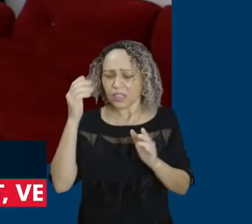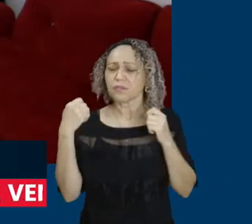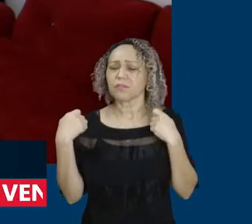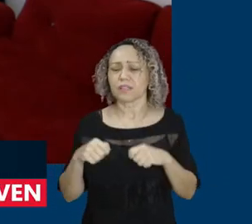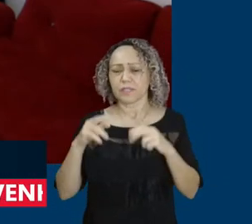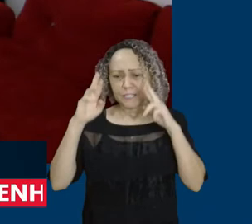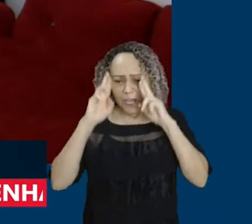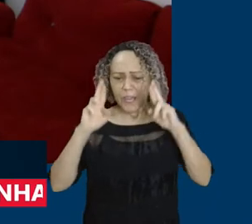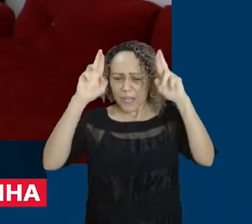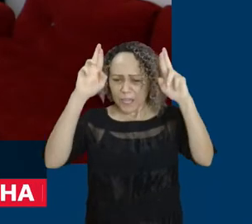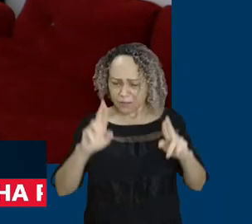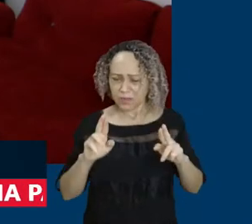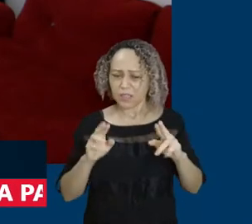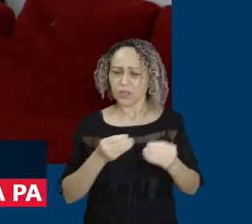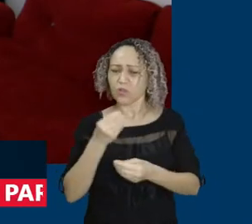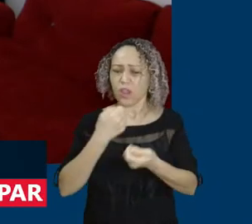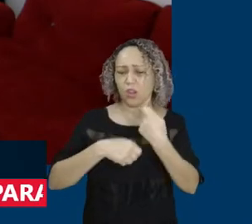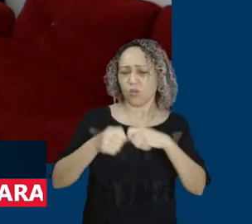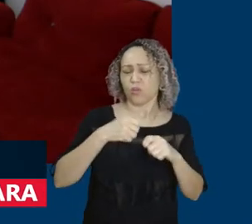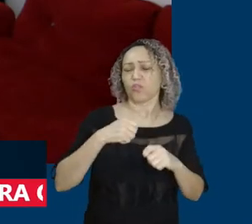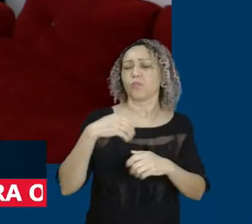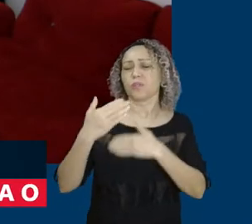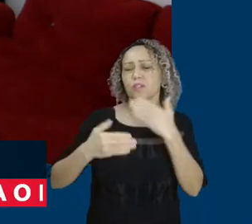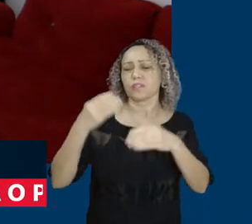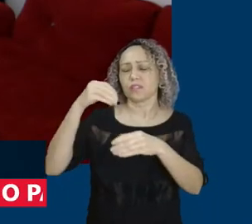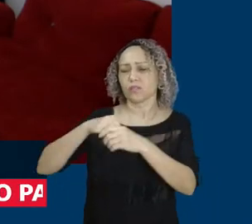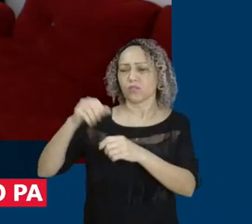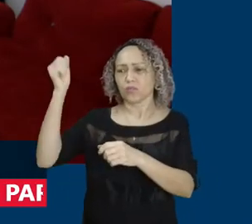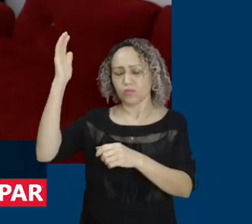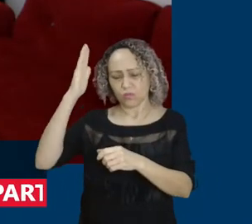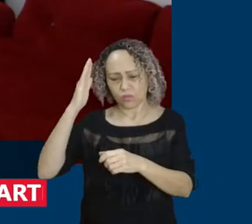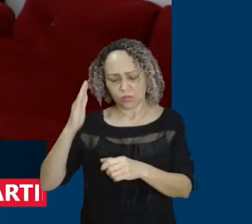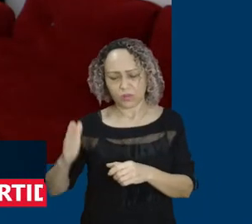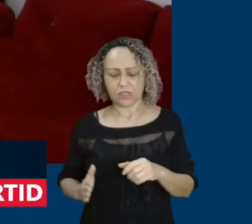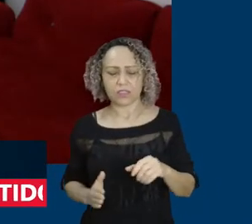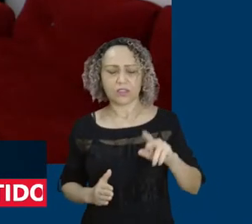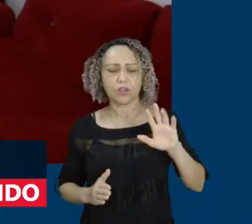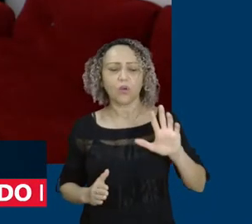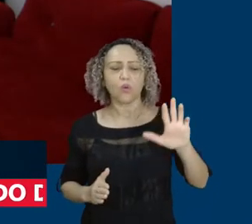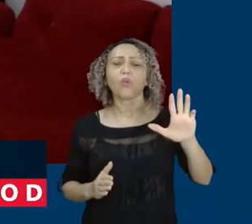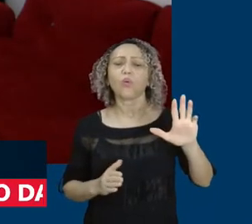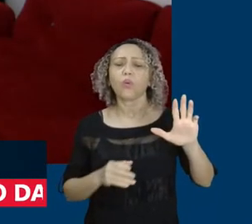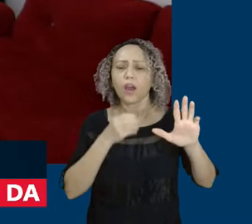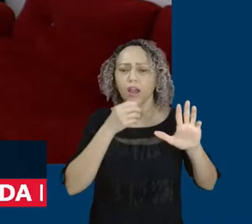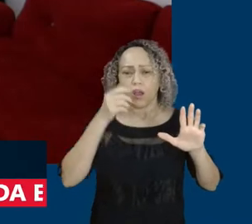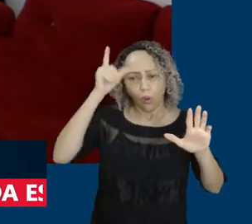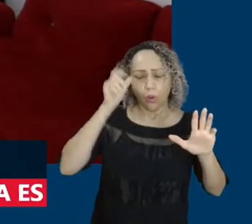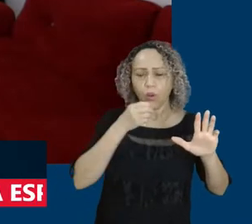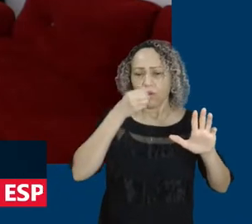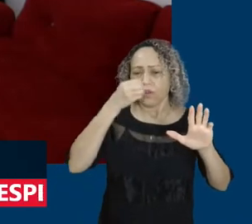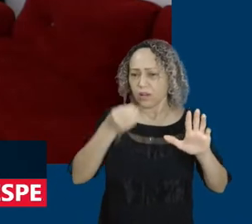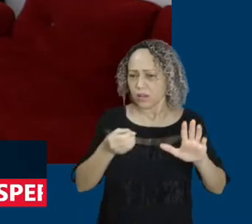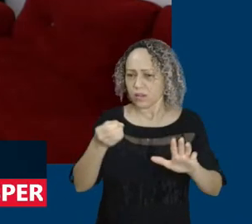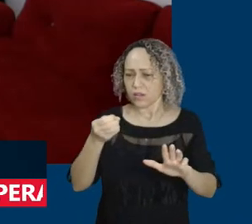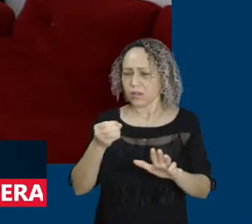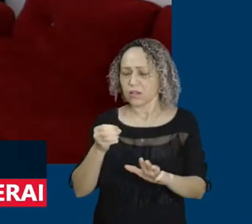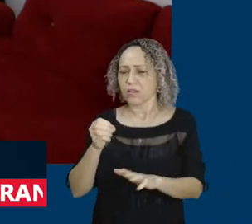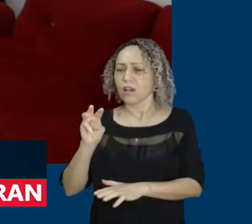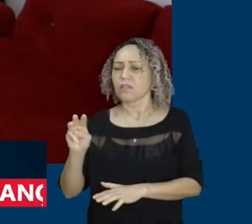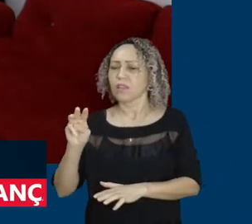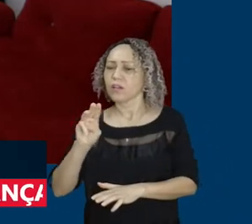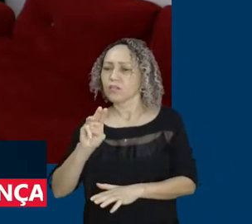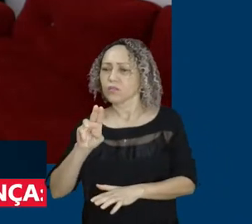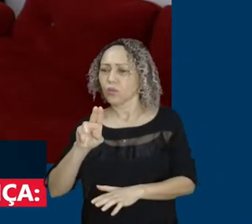no país. Porque, como diz o Lula, e aliás, ele falou isso na entrevista que ele concedeu ontem ao UOL, só faz sentido